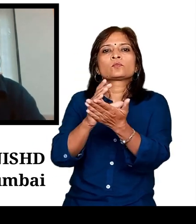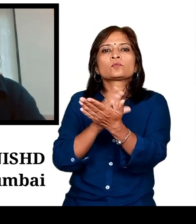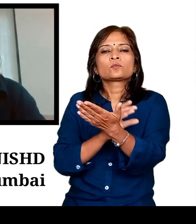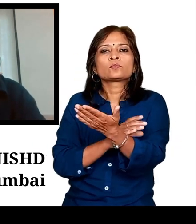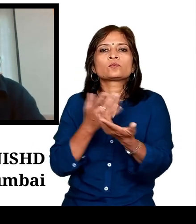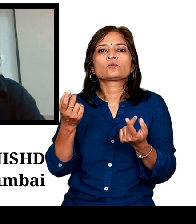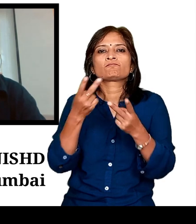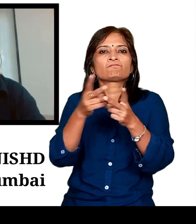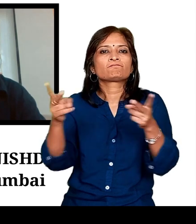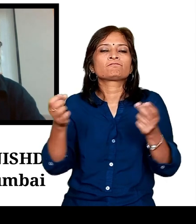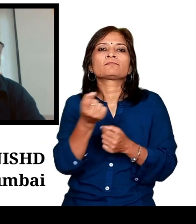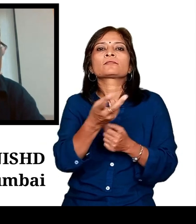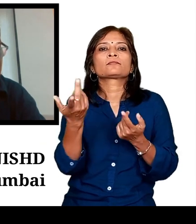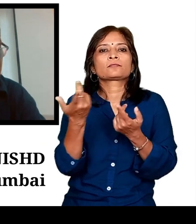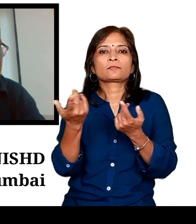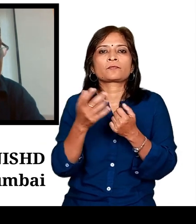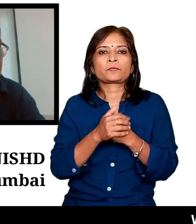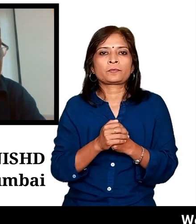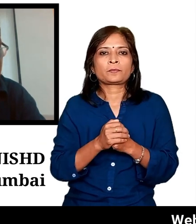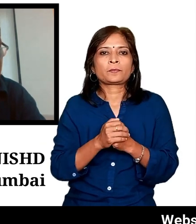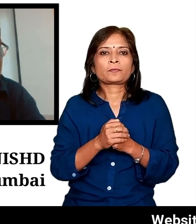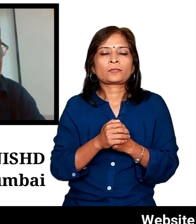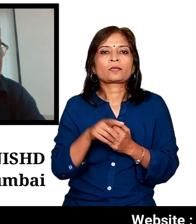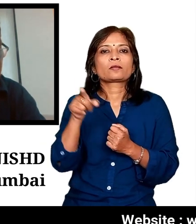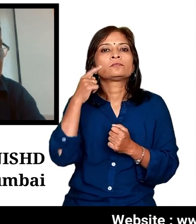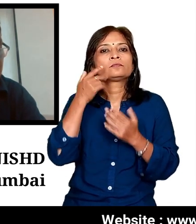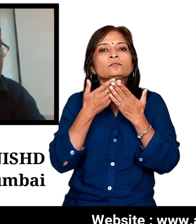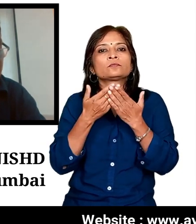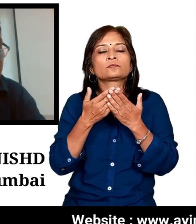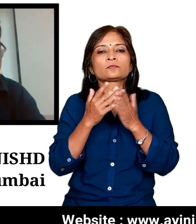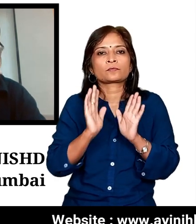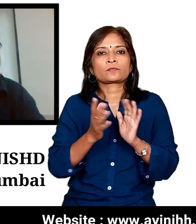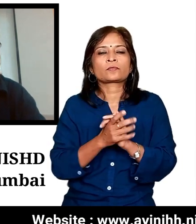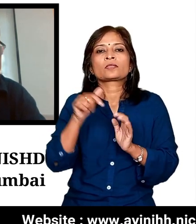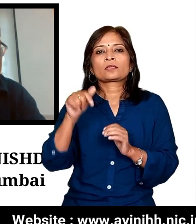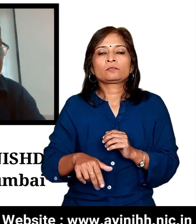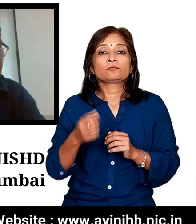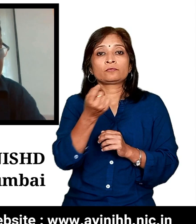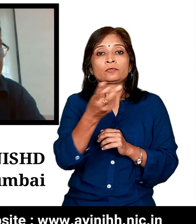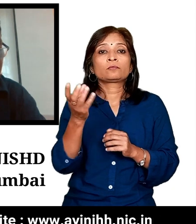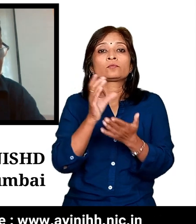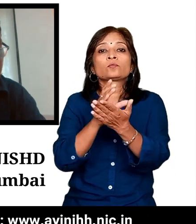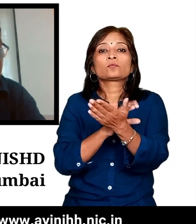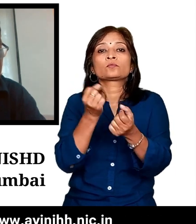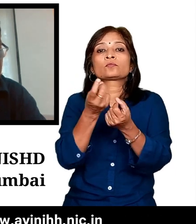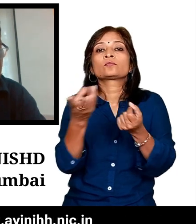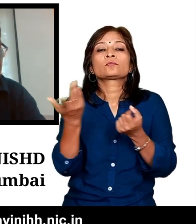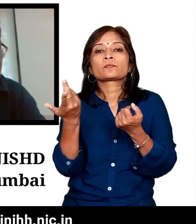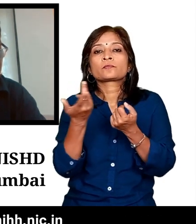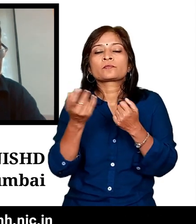अभी आप लोगों के यहाँ से चल रहे हैं? हाँ, अगर number of courses की बात करते हैं तो